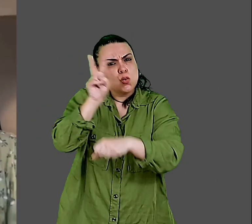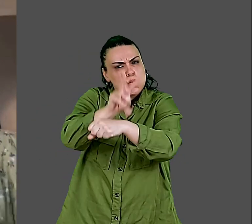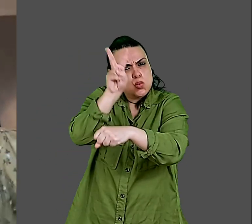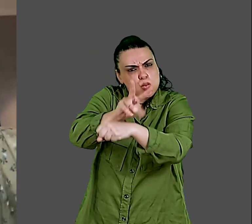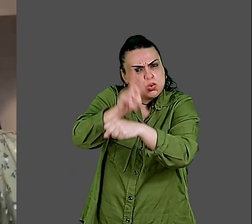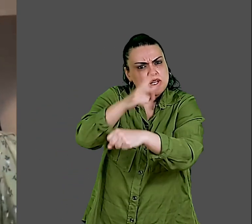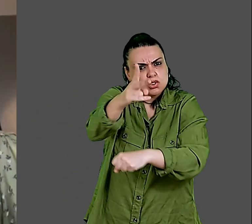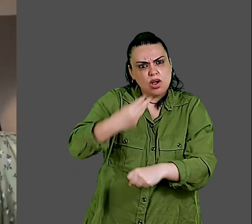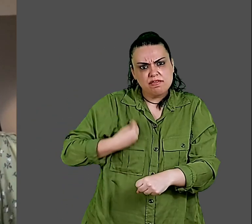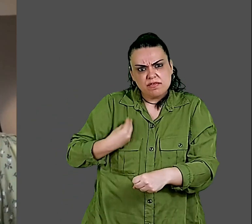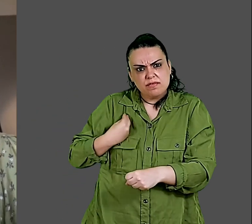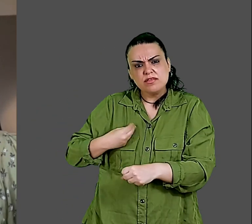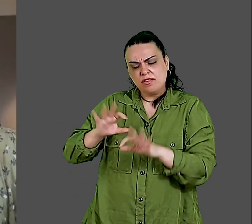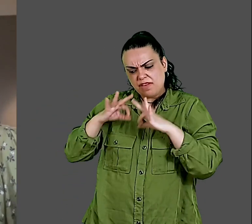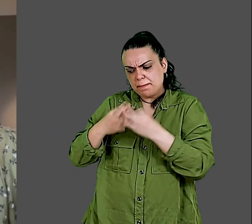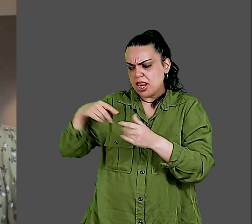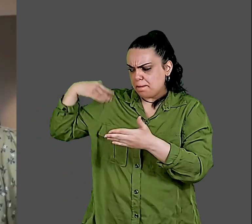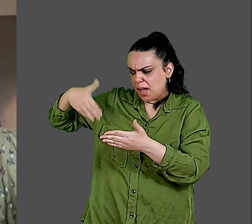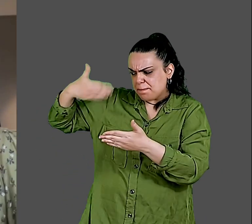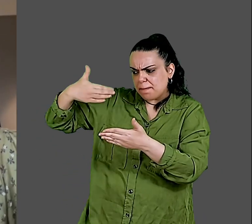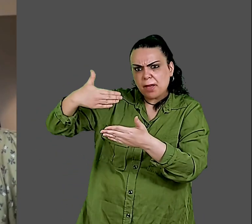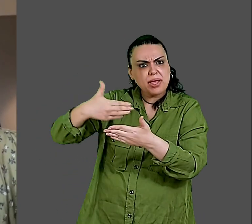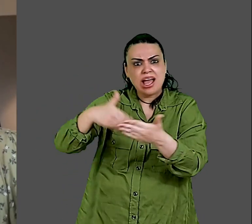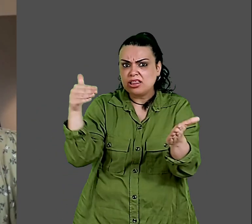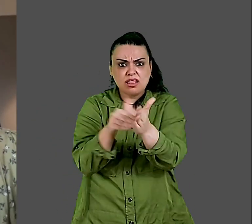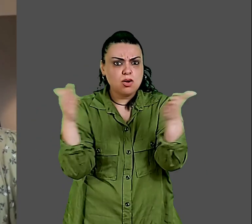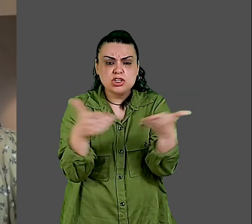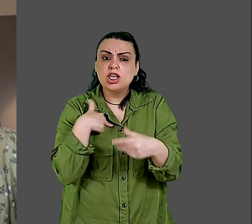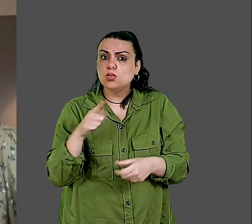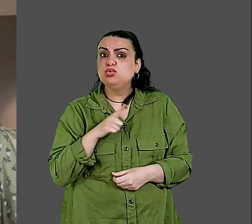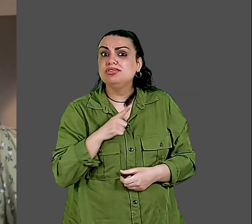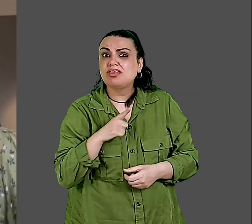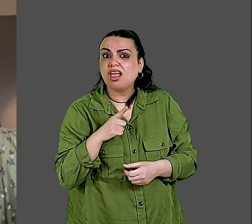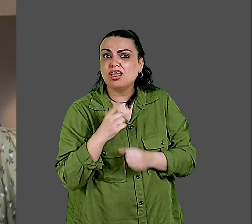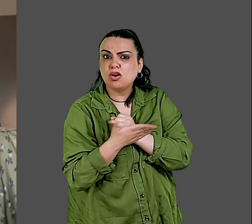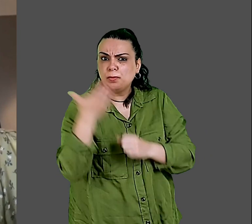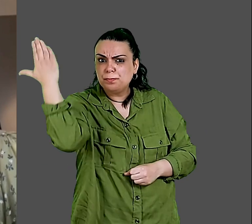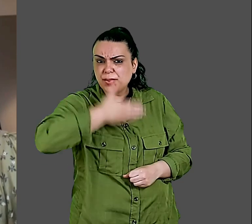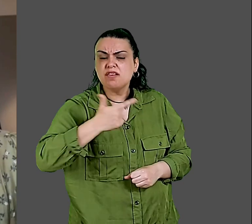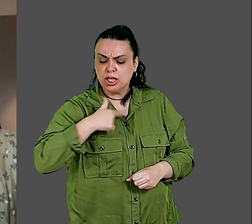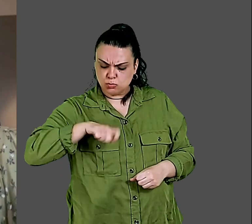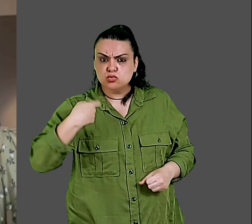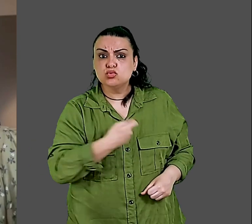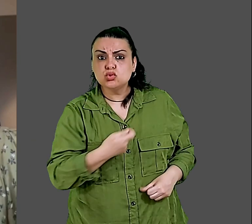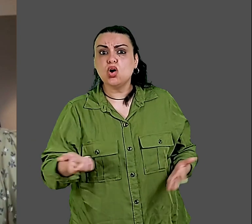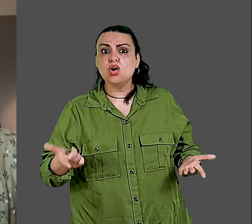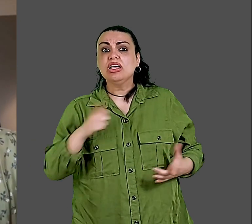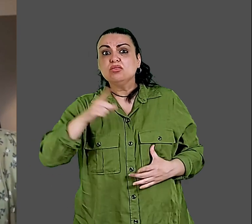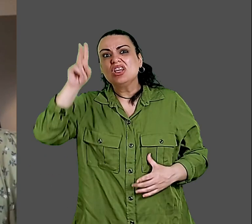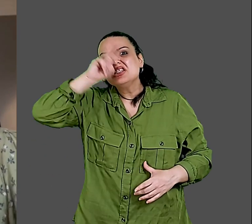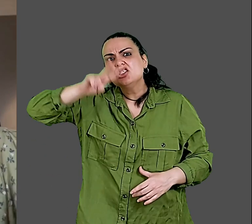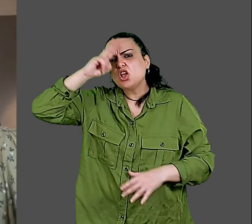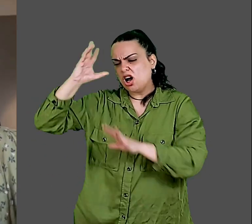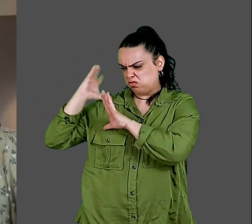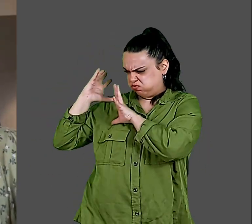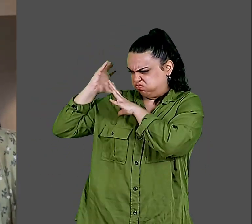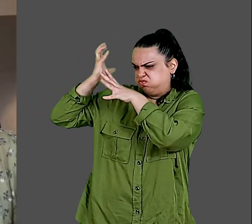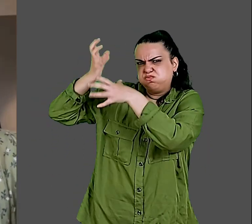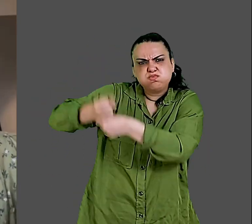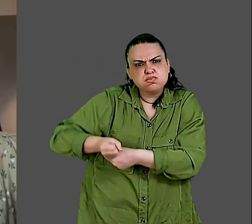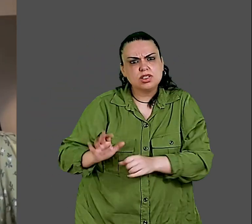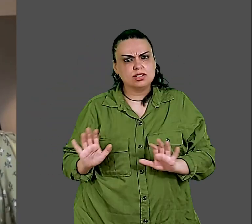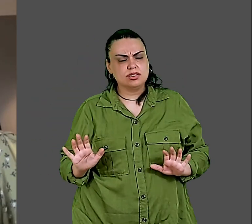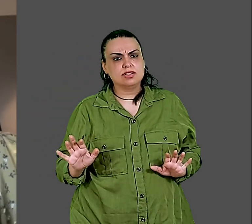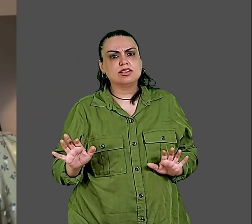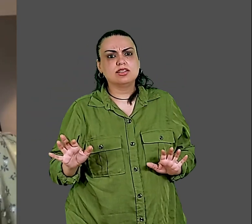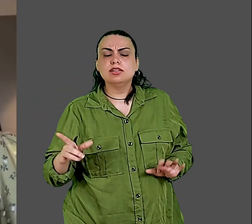quem eu estou dizendo para você que eu sou. Eu tenho base para te afirmar que eu sou. Eu tenho histórico. Com perdão